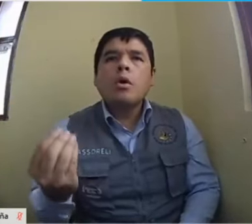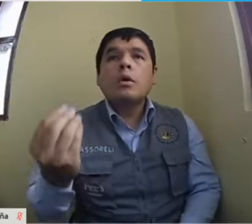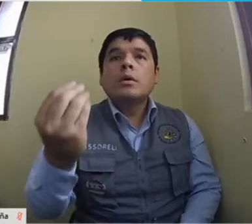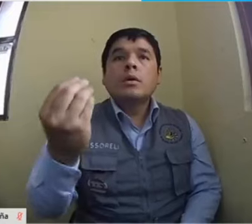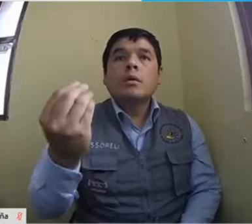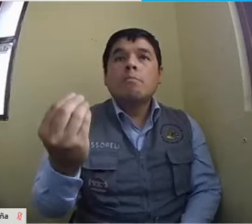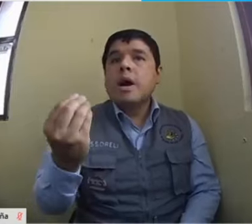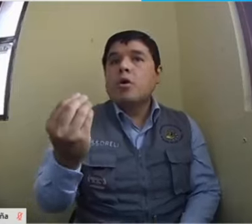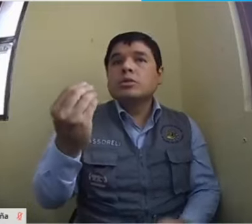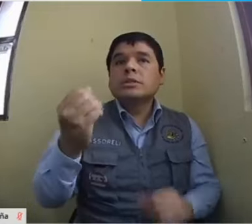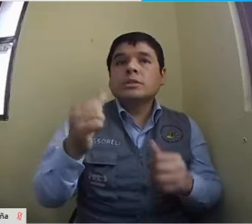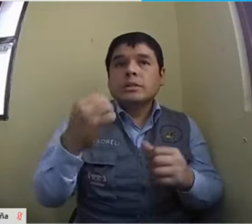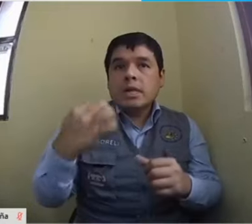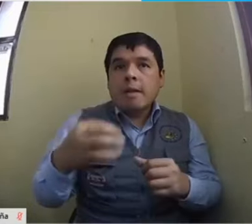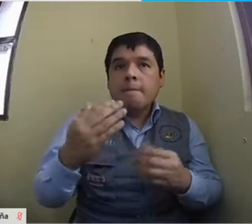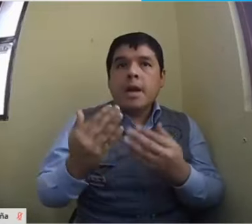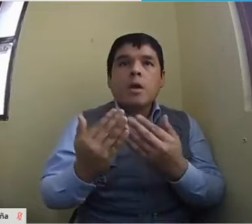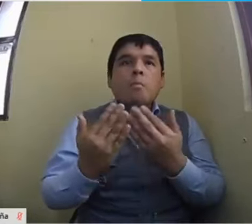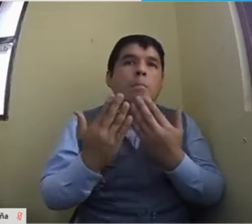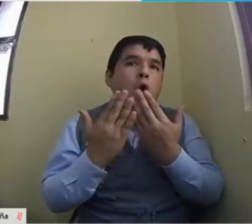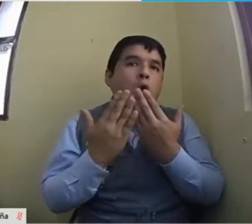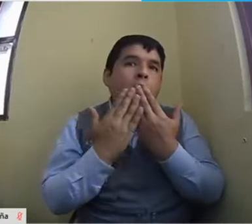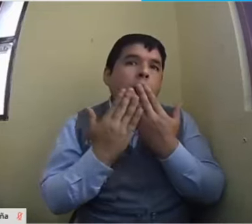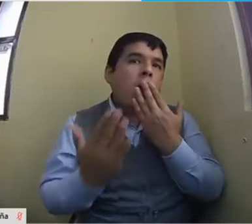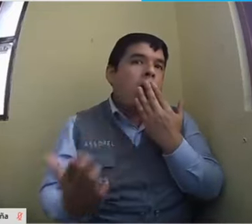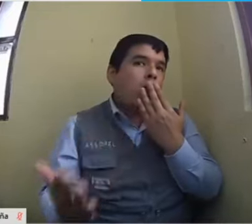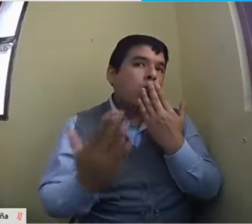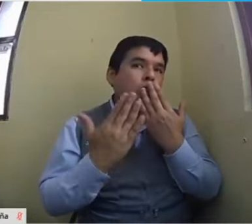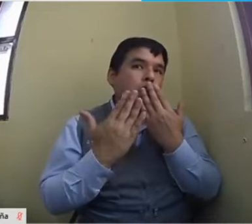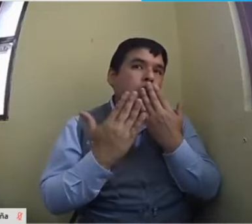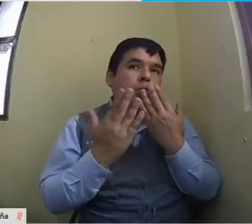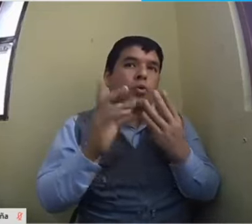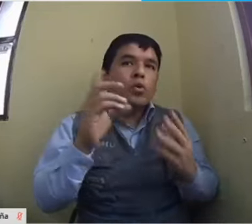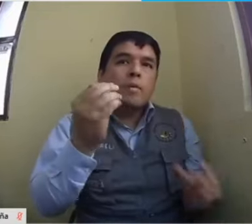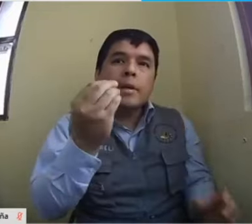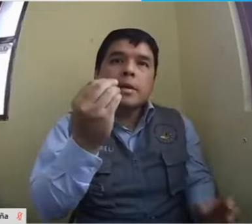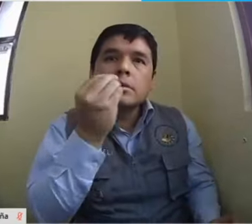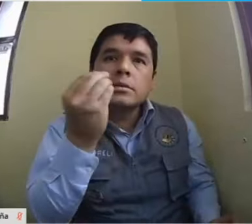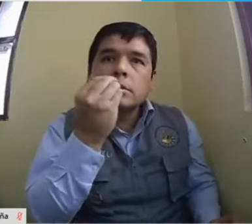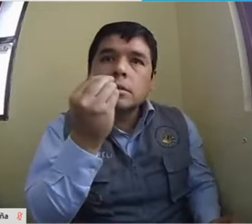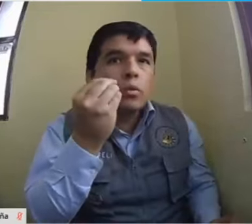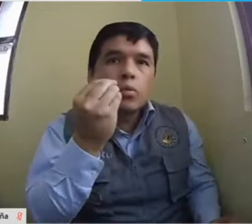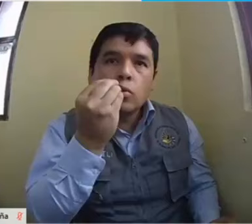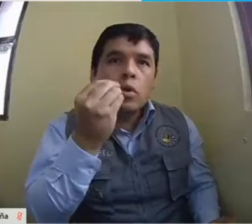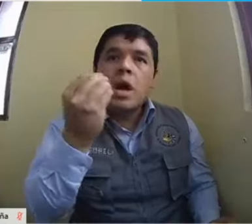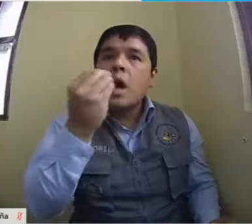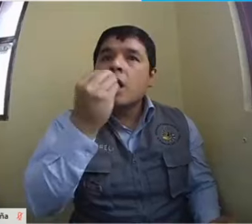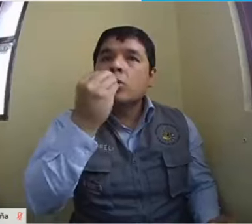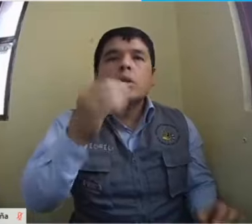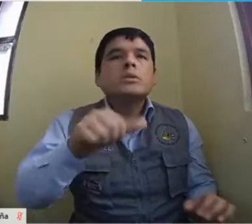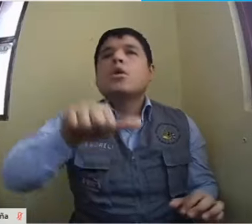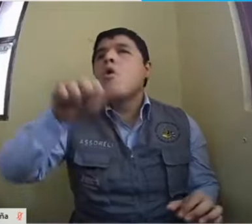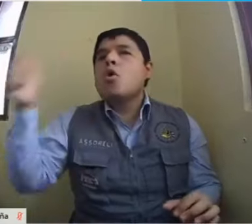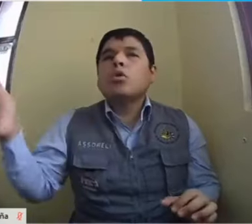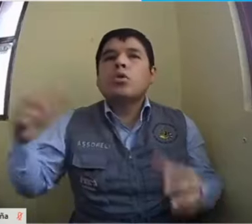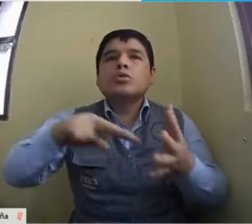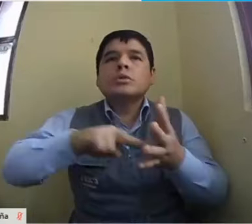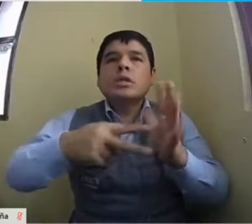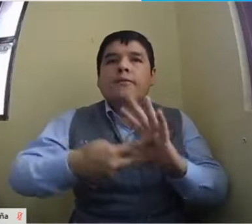eso. Con la mano, todos los dedos juntos, pero lejos de la boca. No puede ser lejos de la boca,